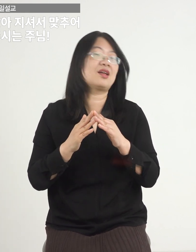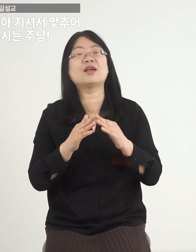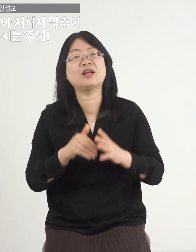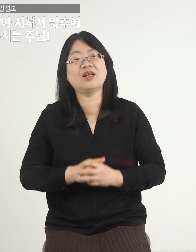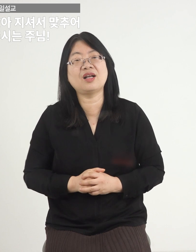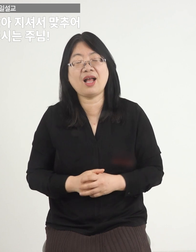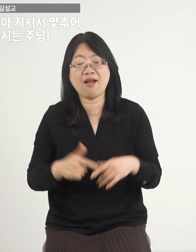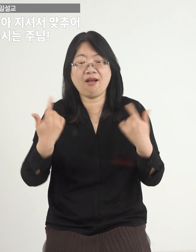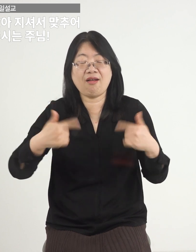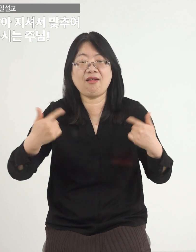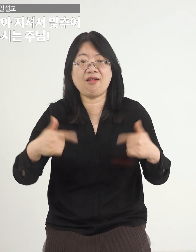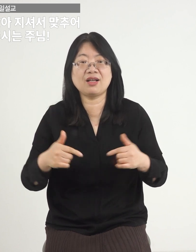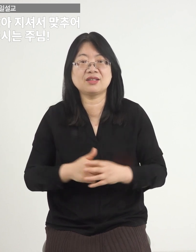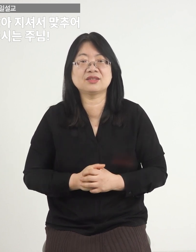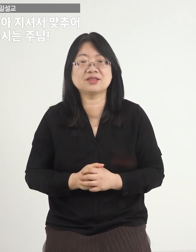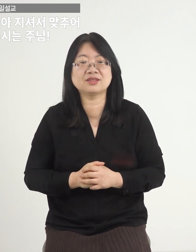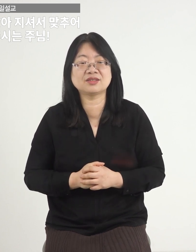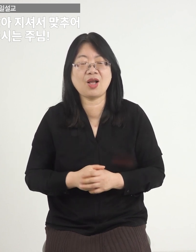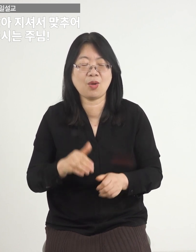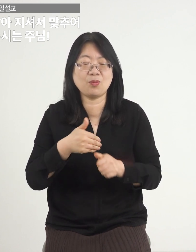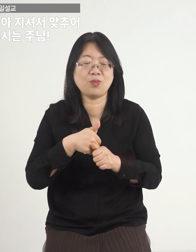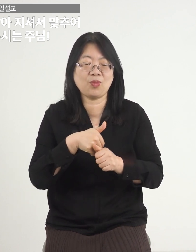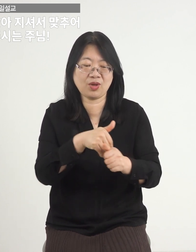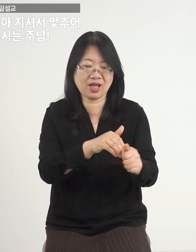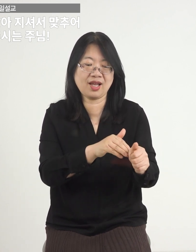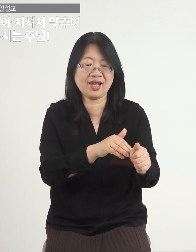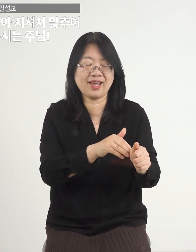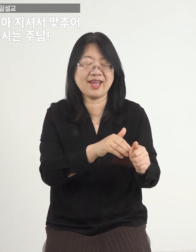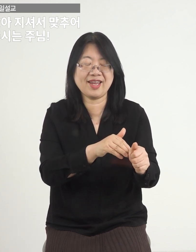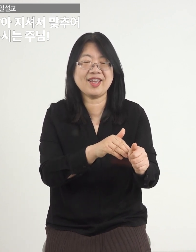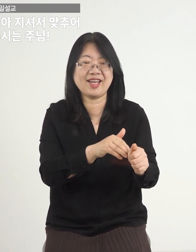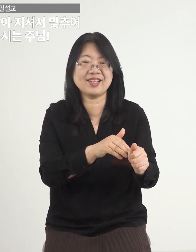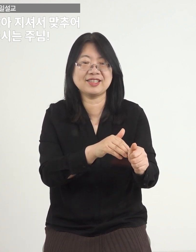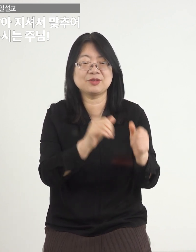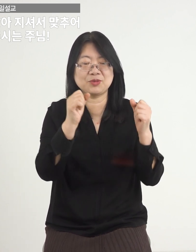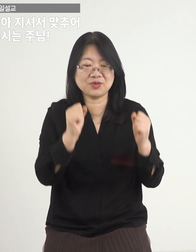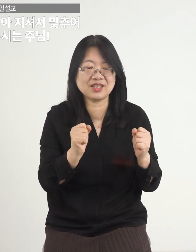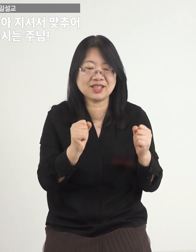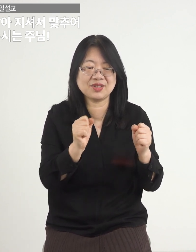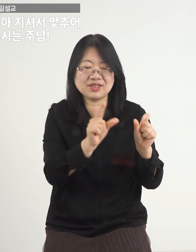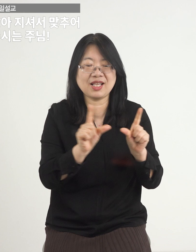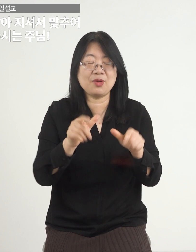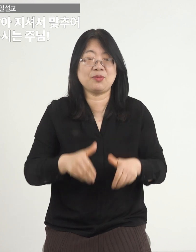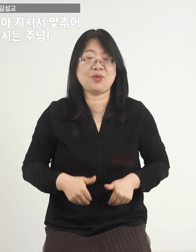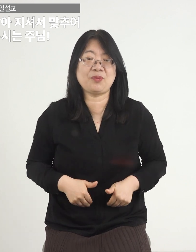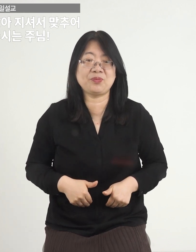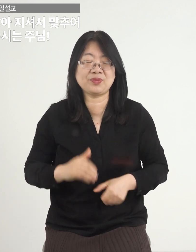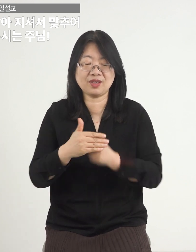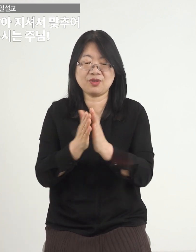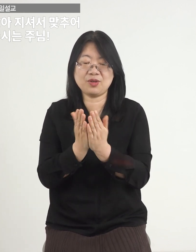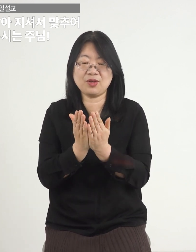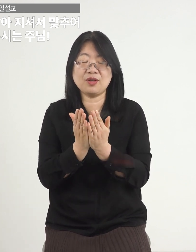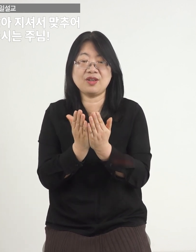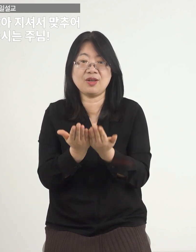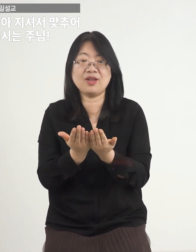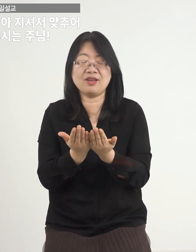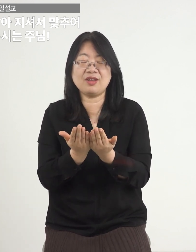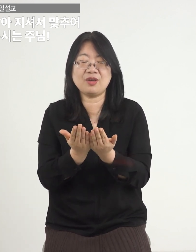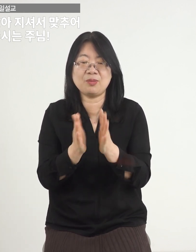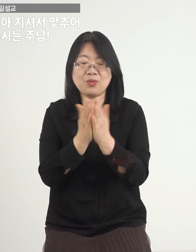교회는 항상 보냄을 받는 존재로 서야 됩니다. 그러니까 성경의 모든